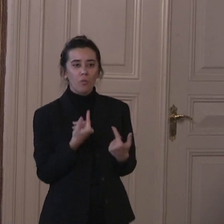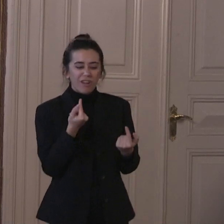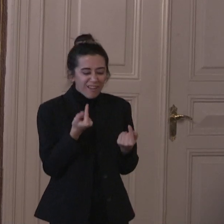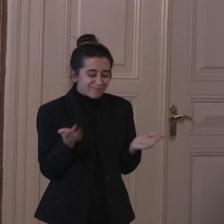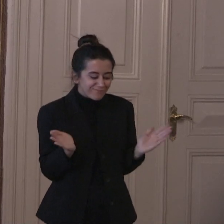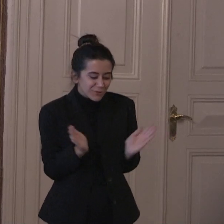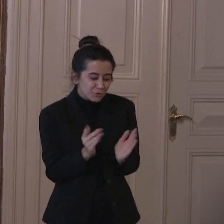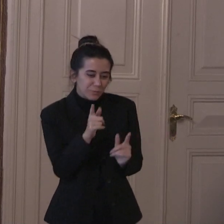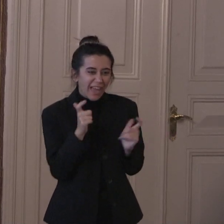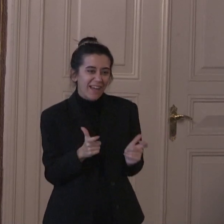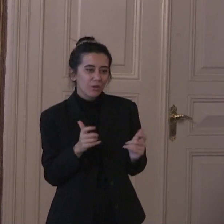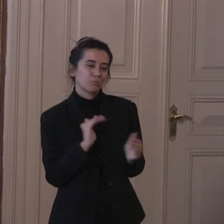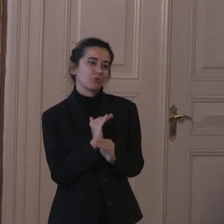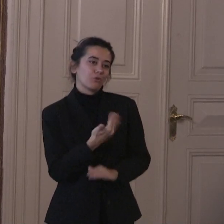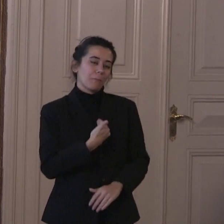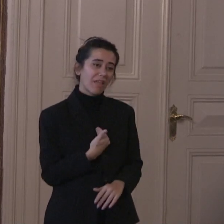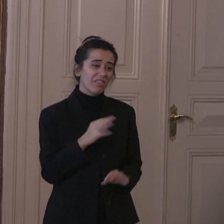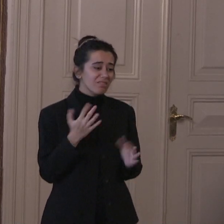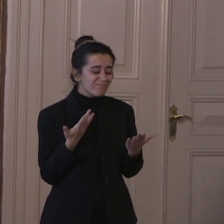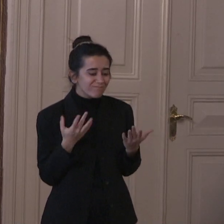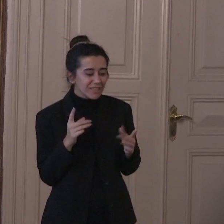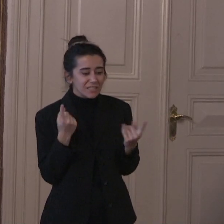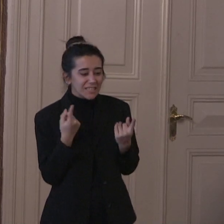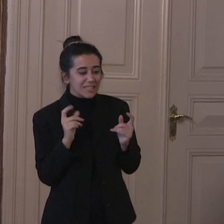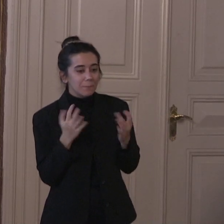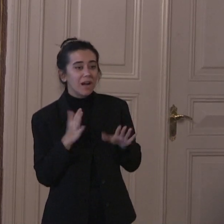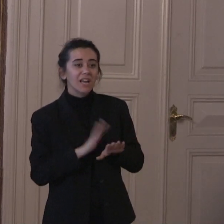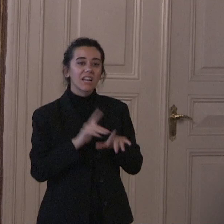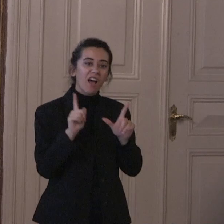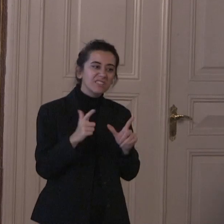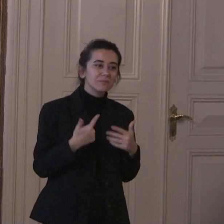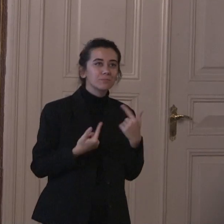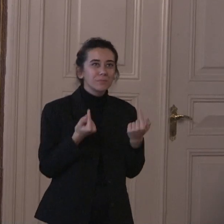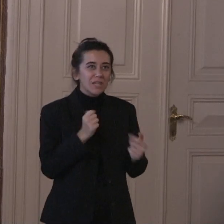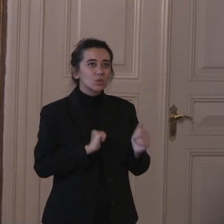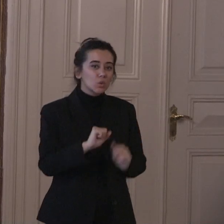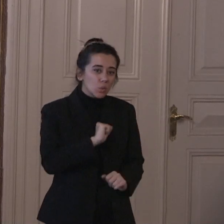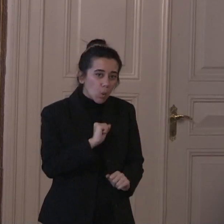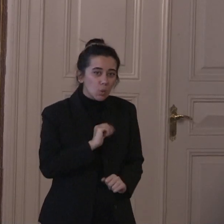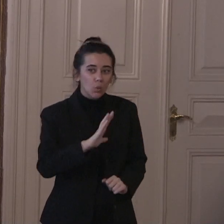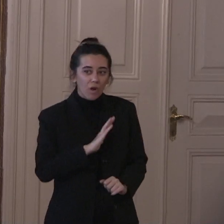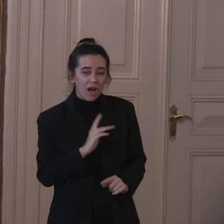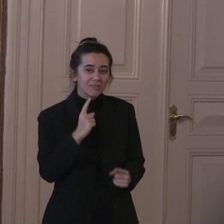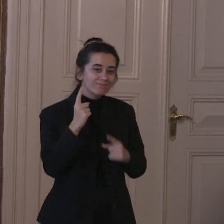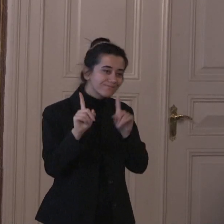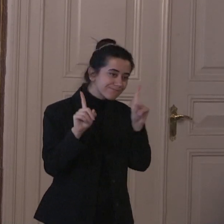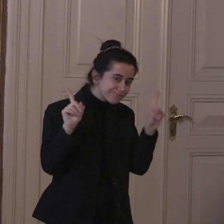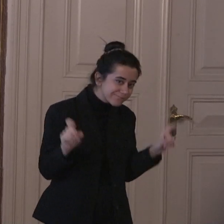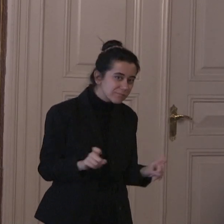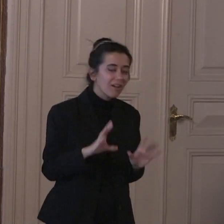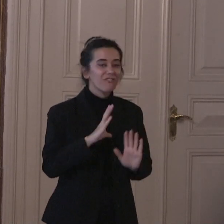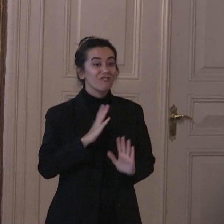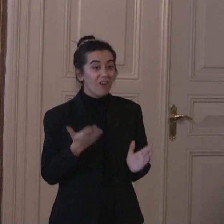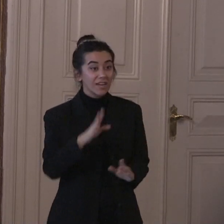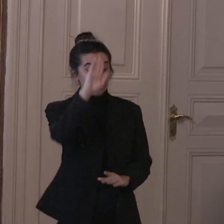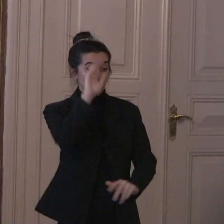çevrede büyüdüm. Ve neyi nasıl yapacağım diyordum ve bir takım tedirginliklerim vardı. İstanbul Üniversitesi bir büyük bir yere geldikten sonra.